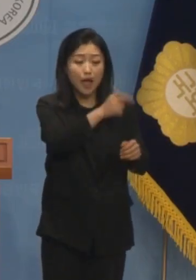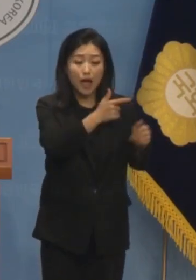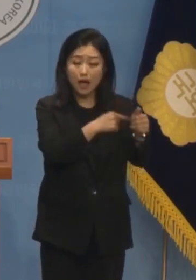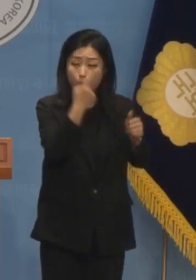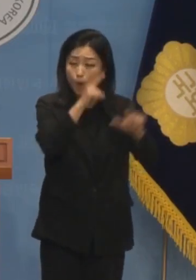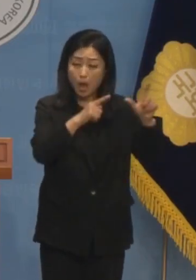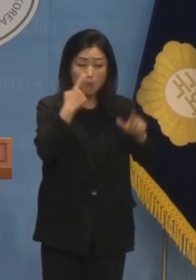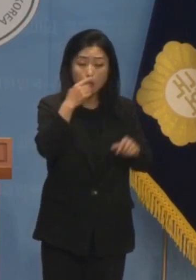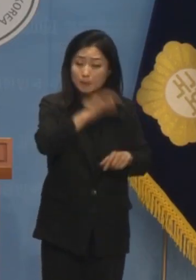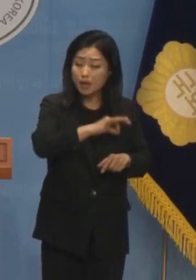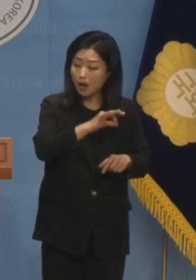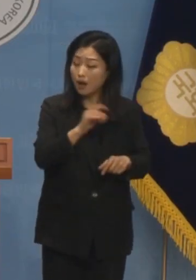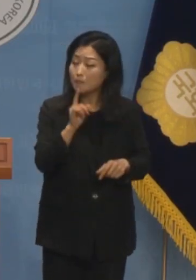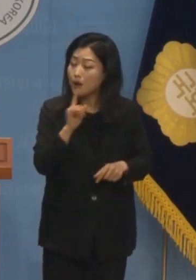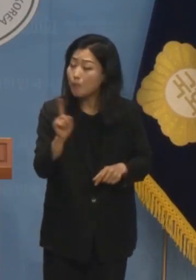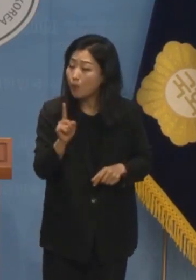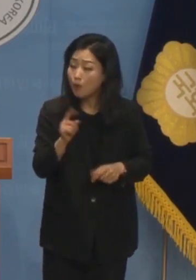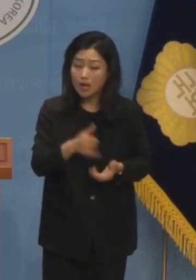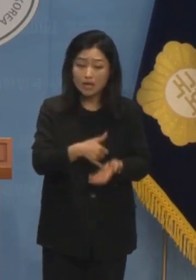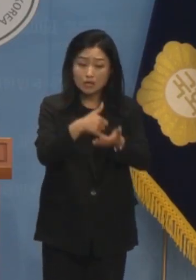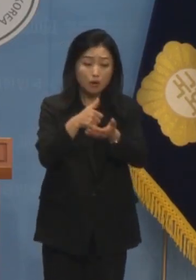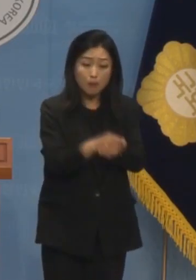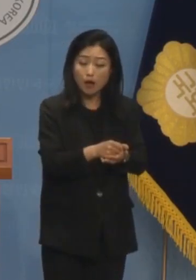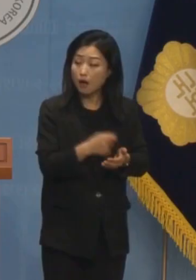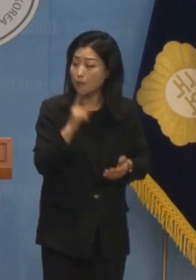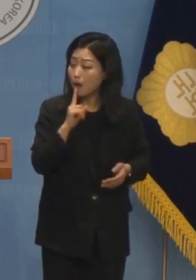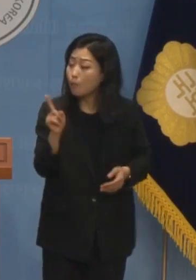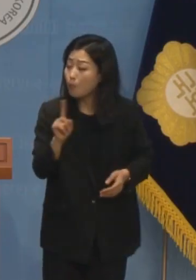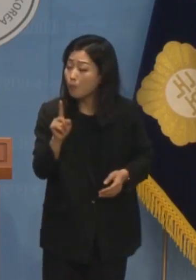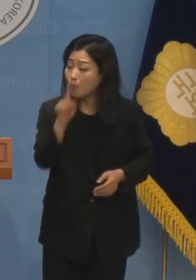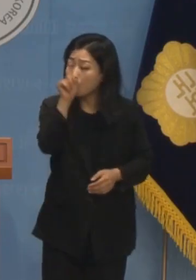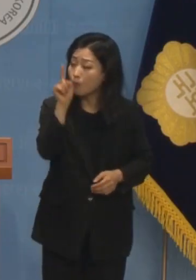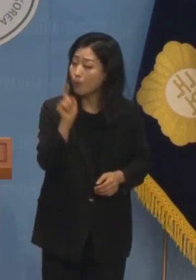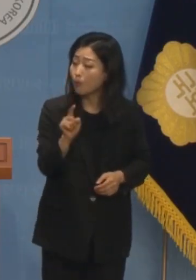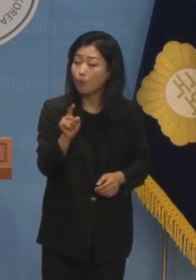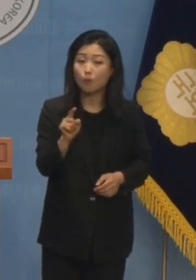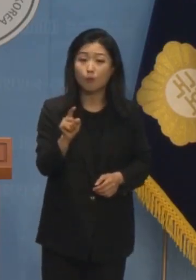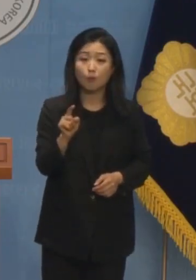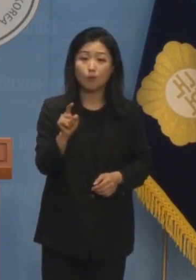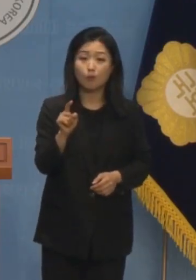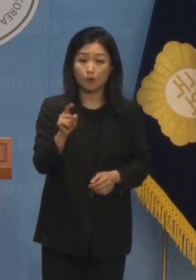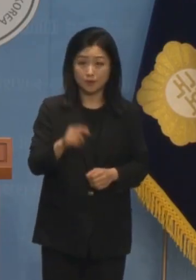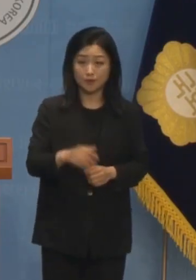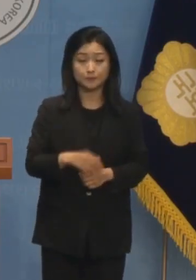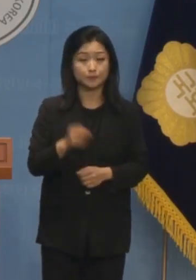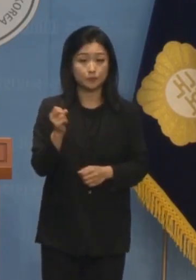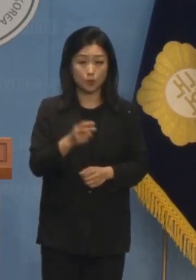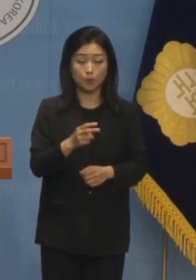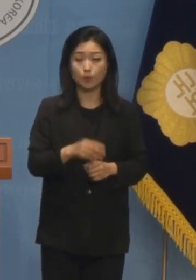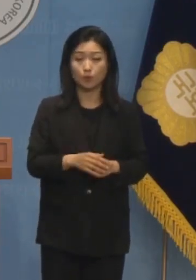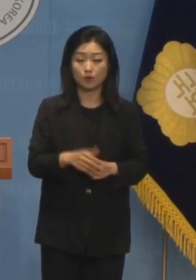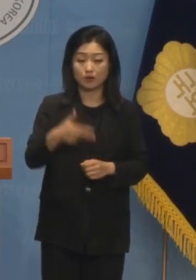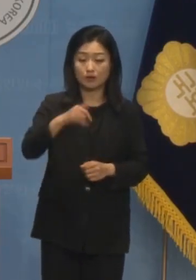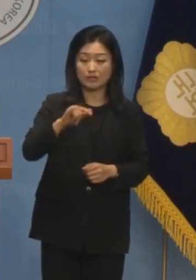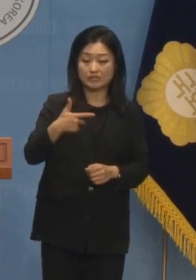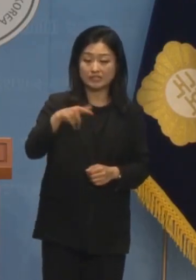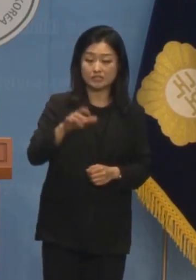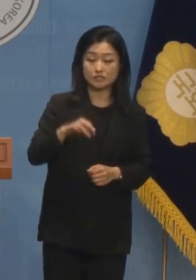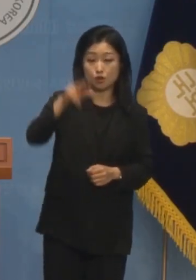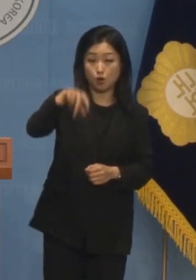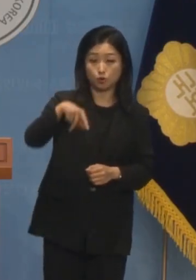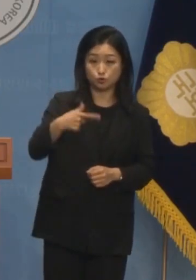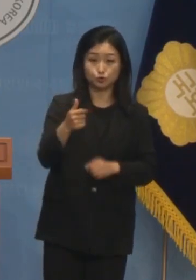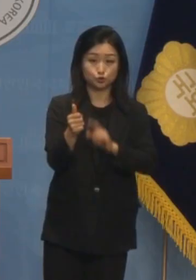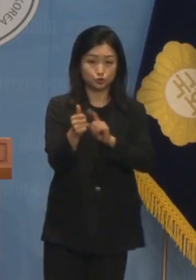외모를 비하하거나 인격을 모독한 발언입니까? 같은 방송에 출연했던 진성준